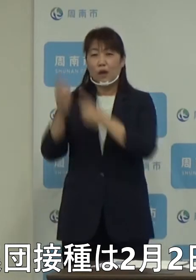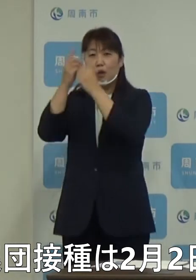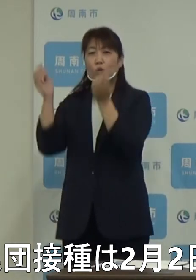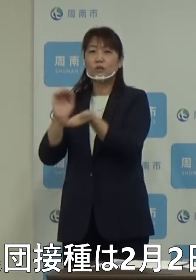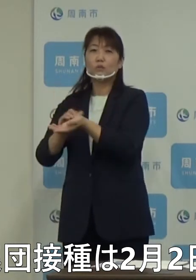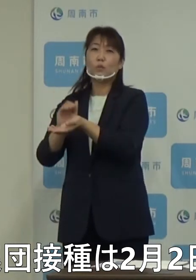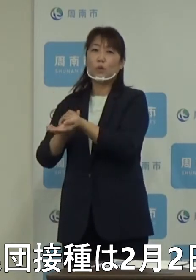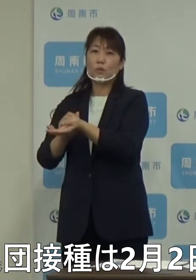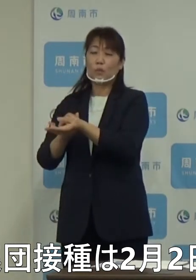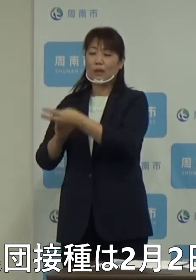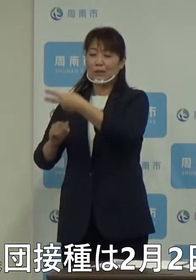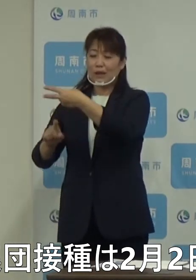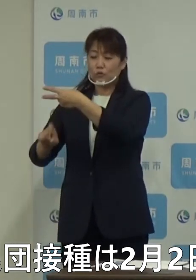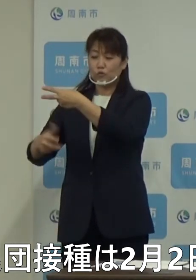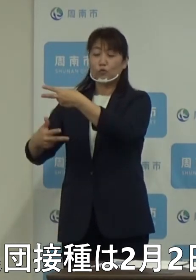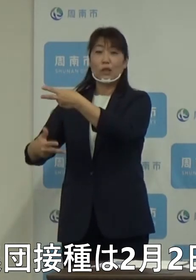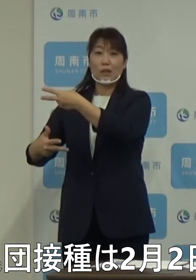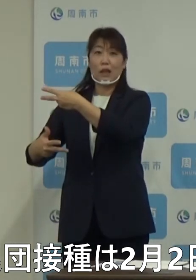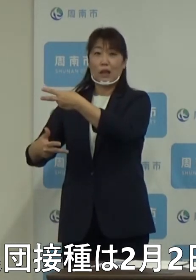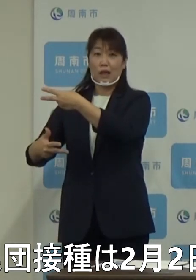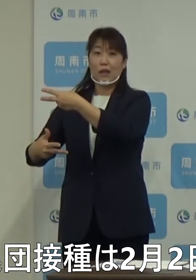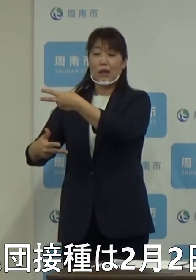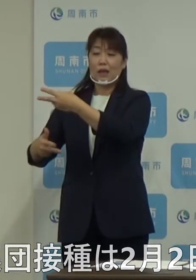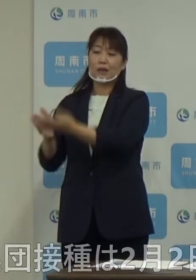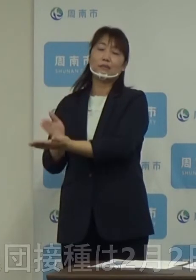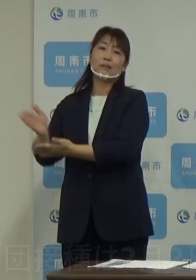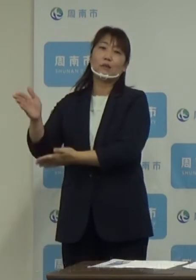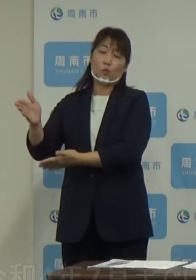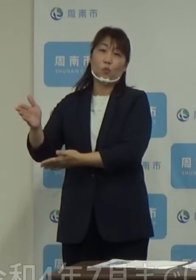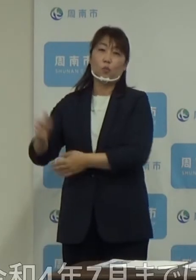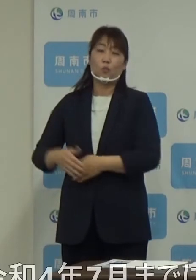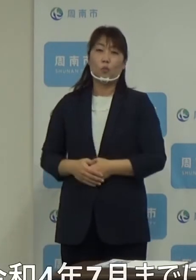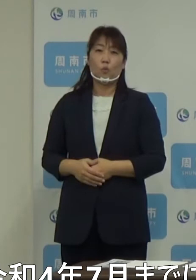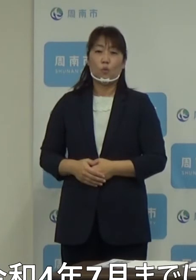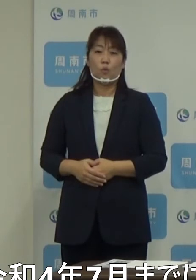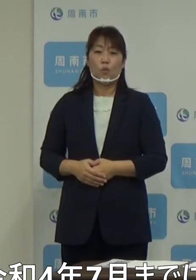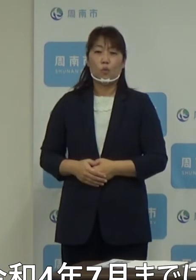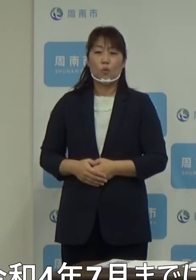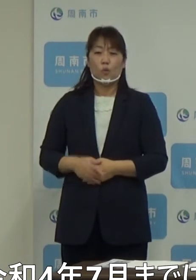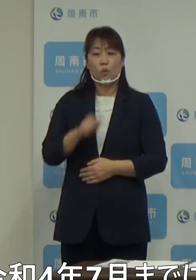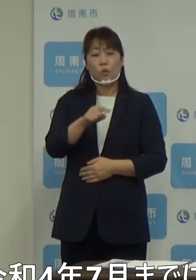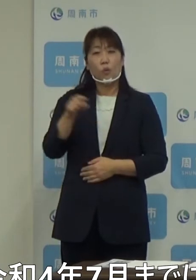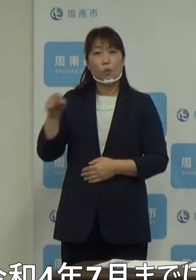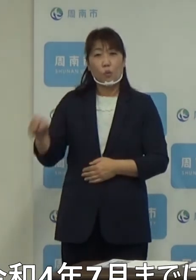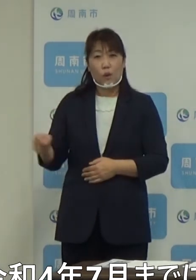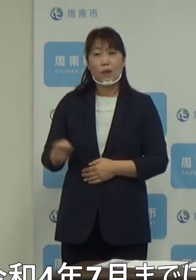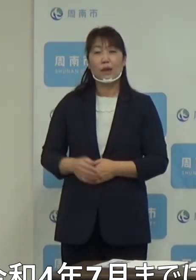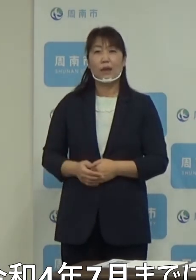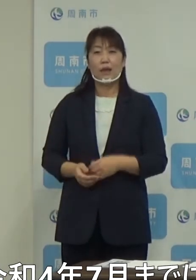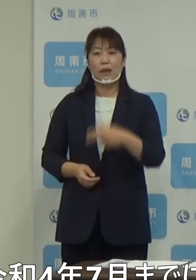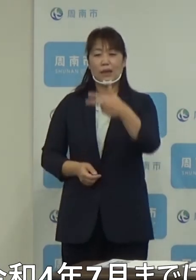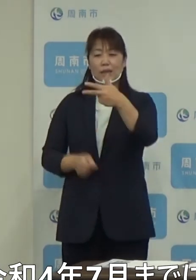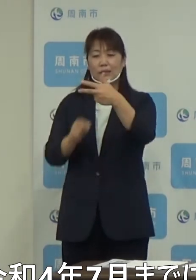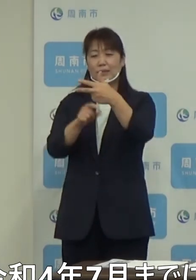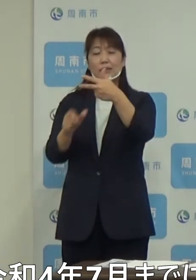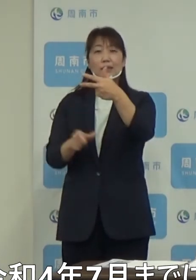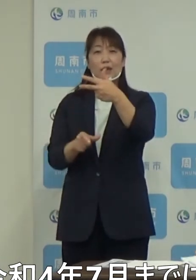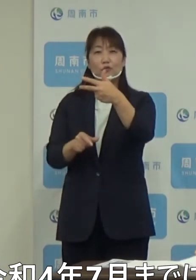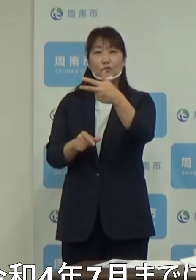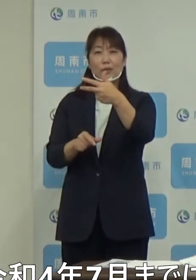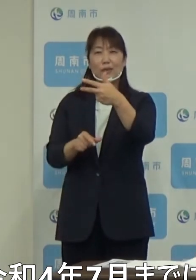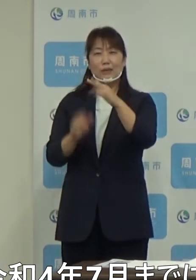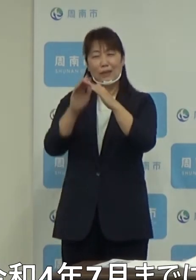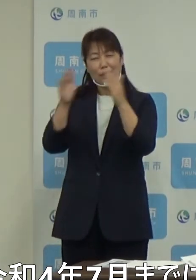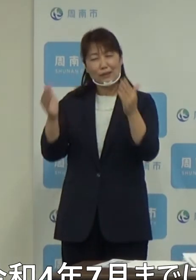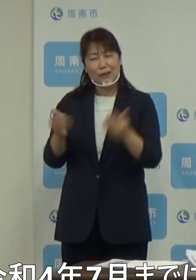2月17日17日からスタートし、令和4年7月7月までに追加接種はおおむね